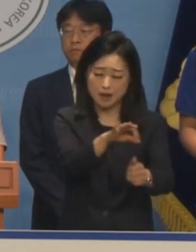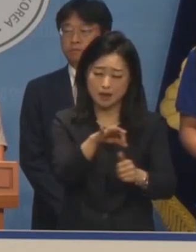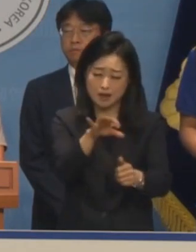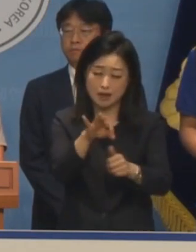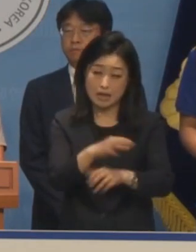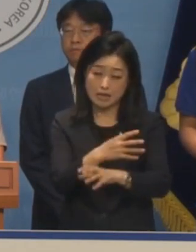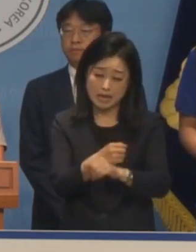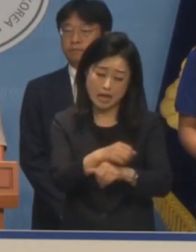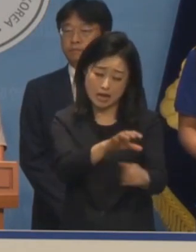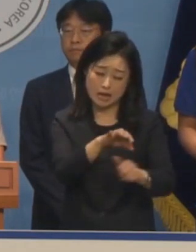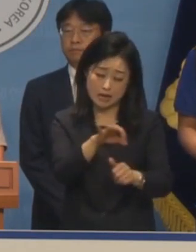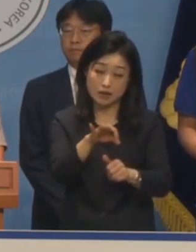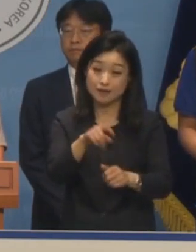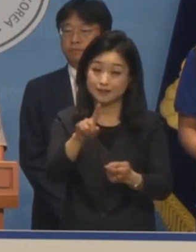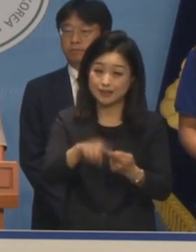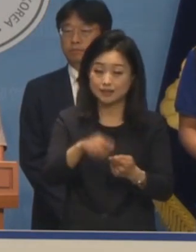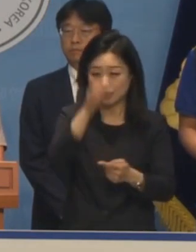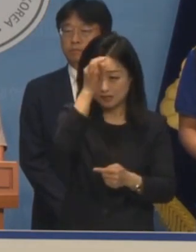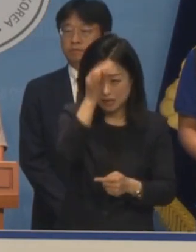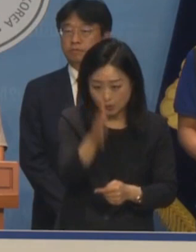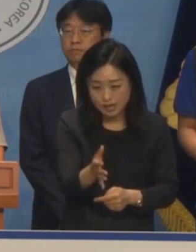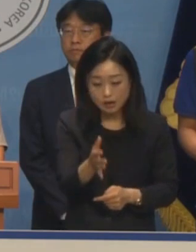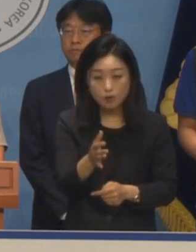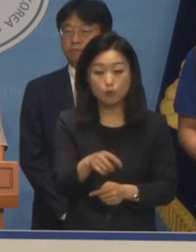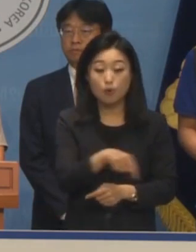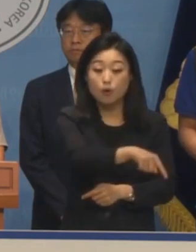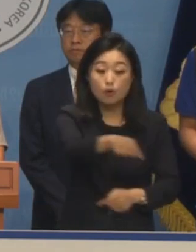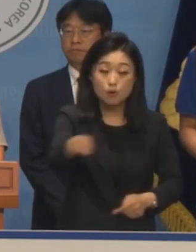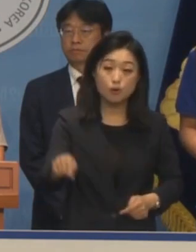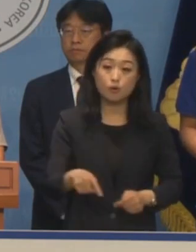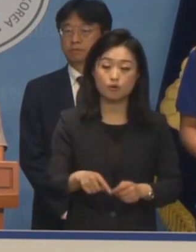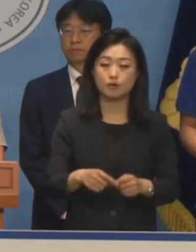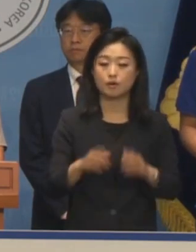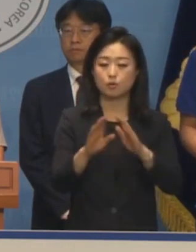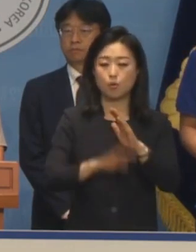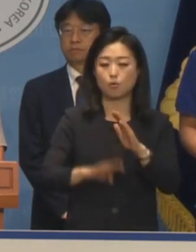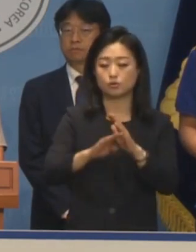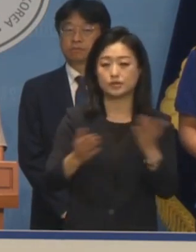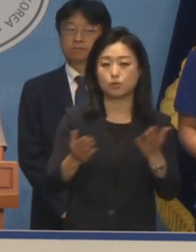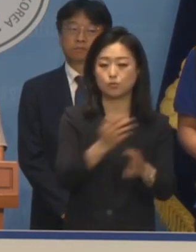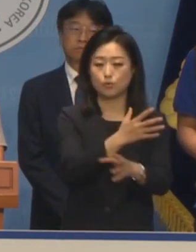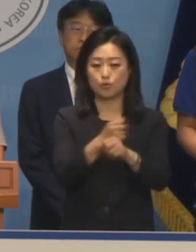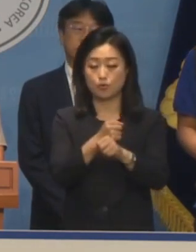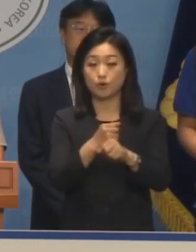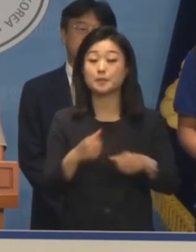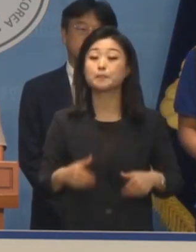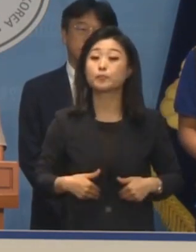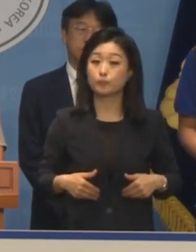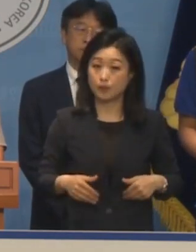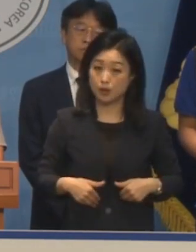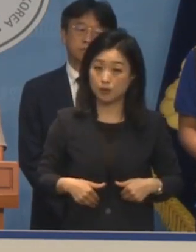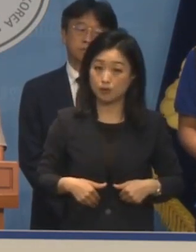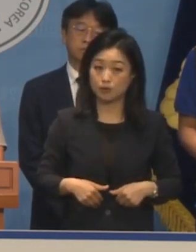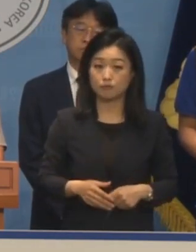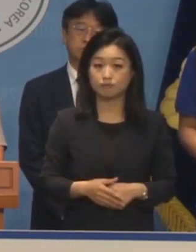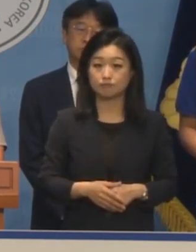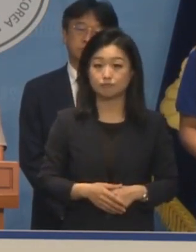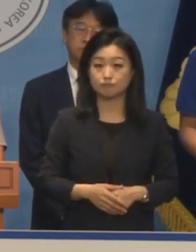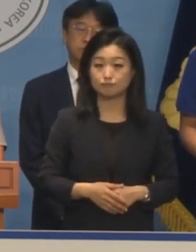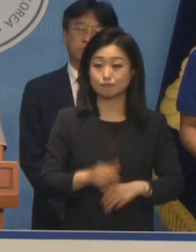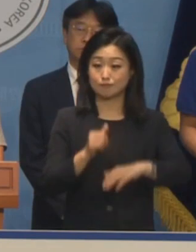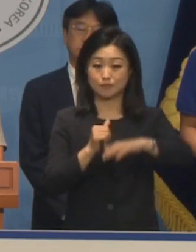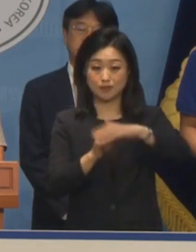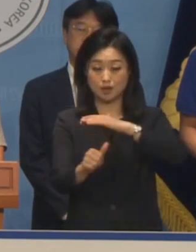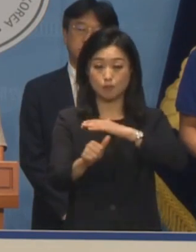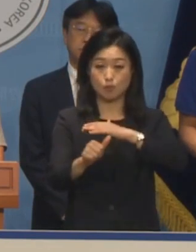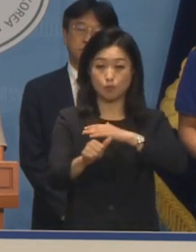불법 파견에 대해 사하고 당사자들과 일을 해소해야 합니다 그것이 업계 대표 기업 다원